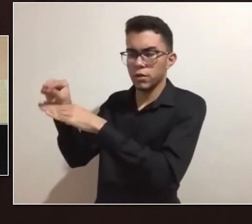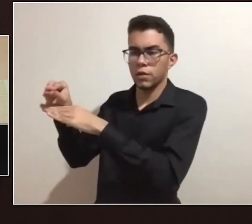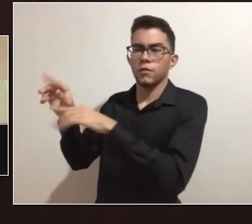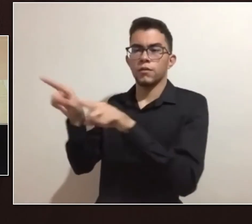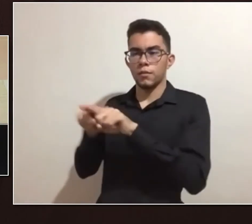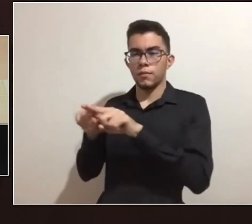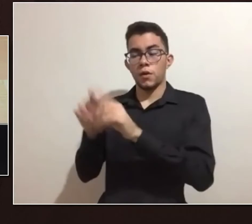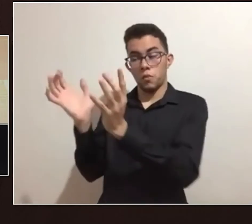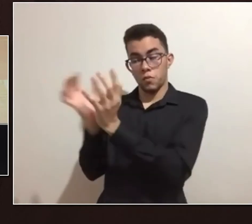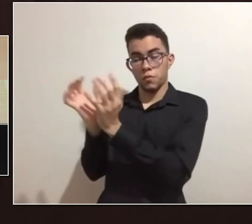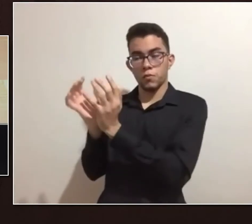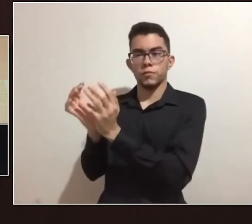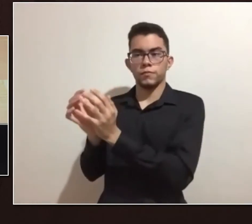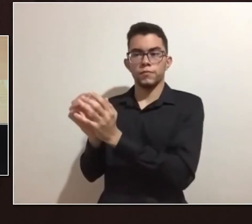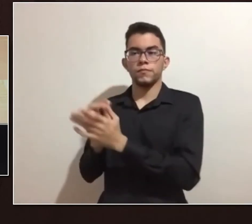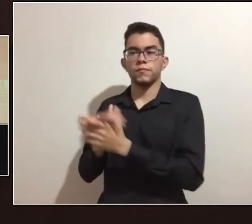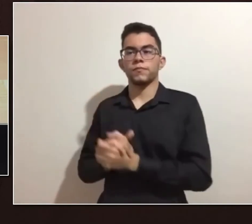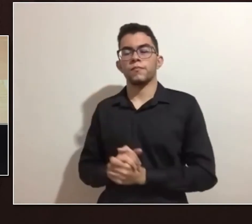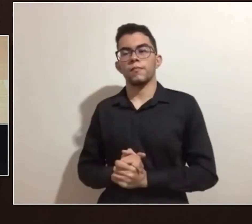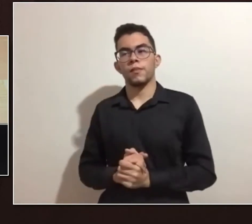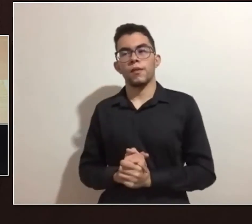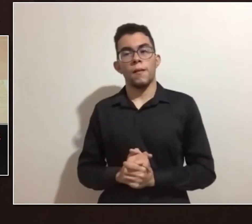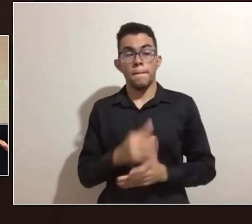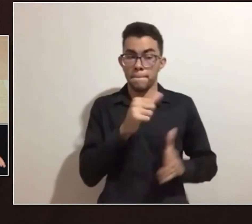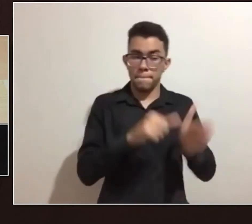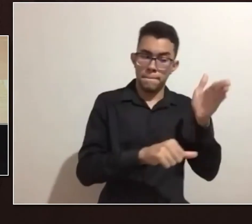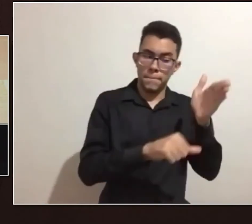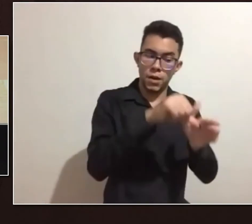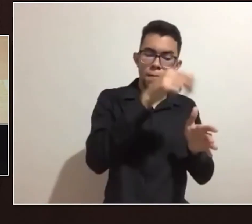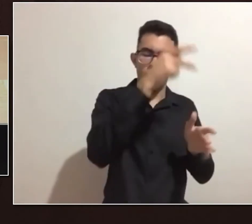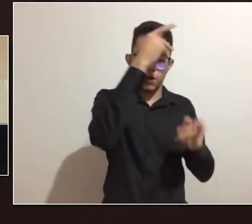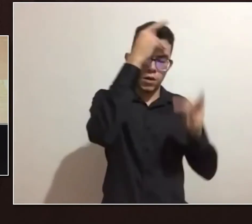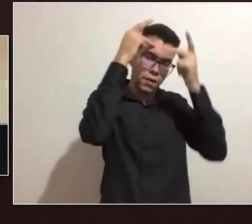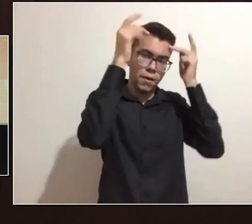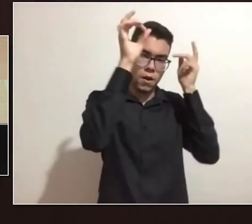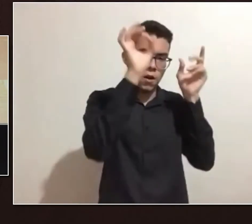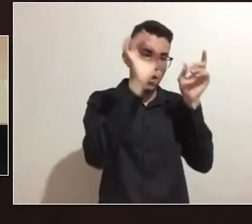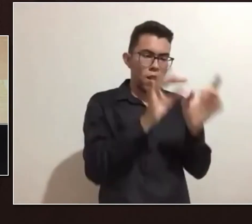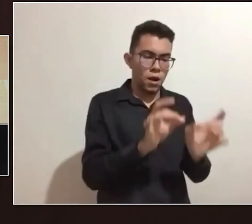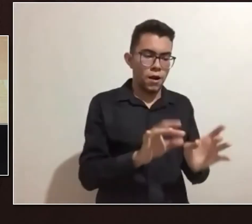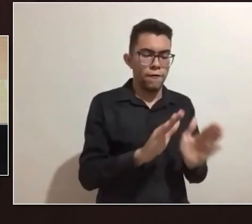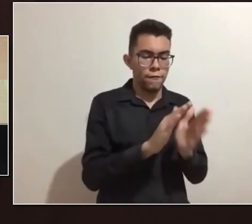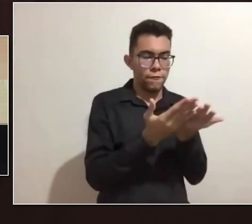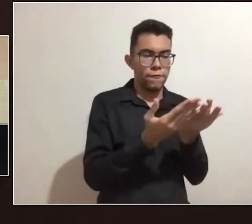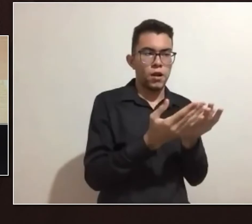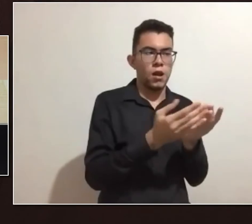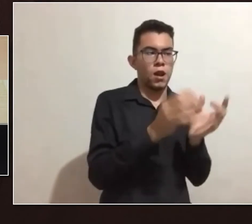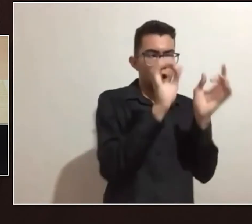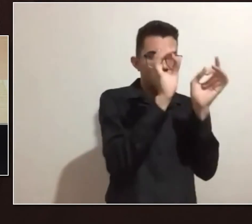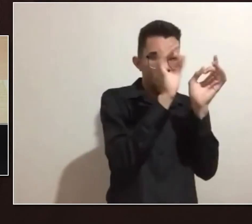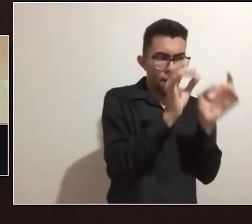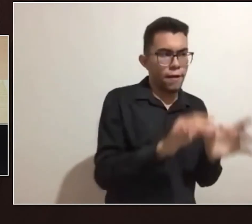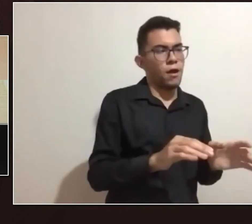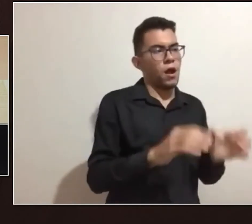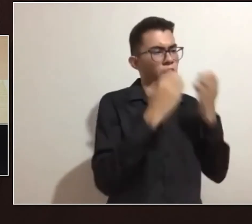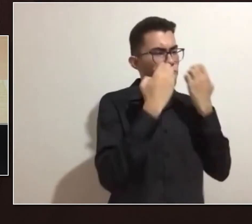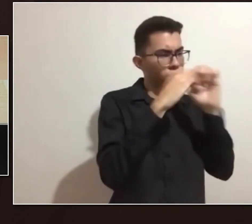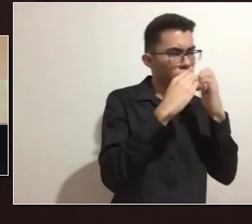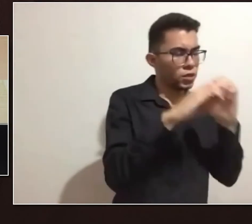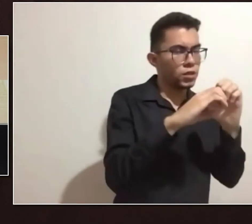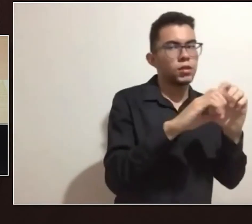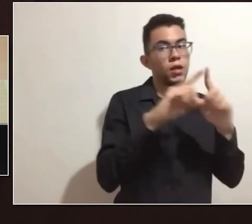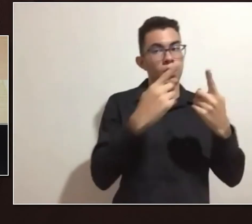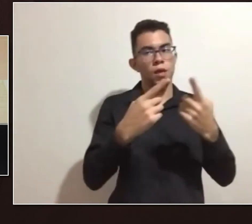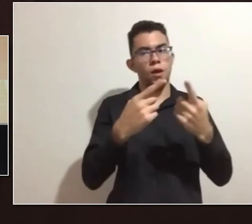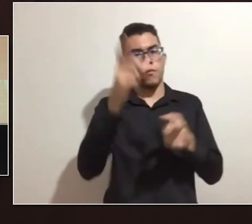não é? O mecanismo automático de abastecimento do azeite está pronto no nosso meio de Zacarias